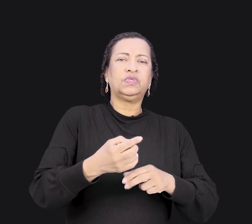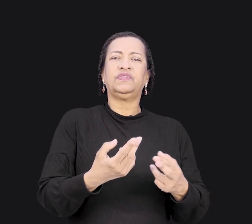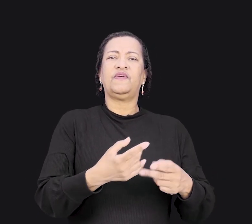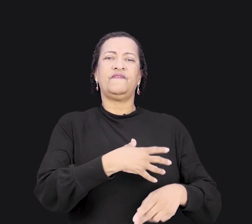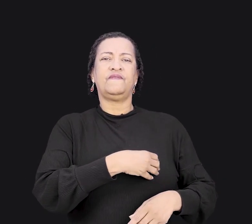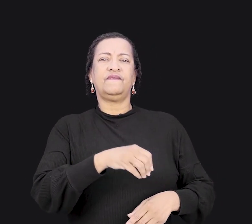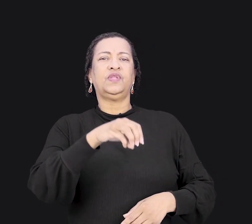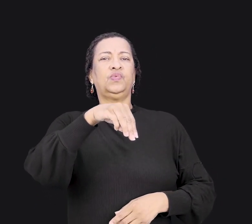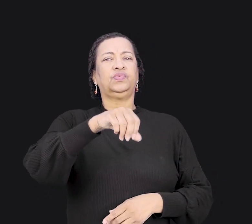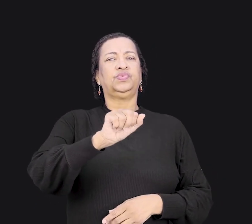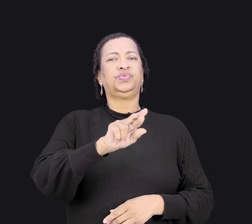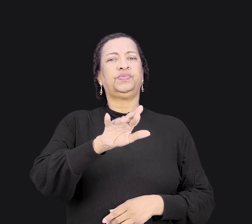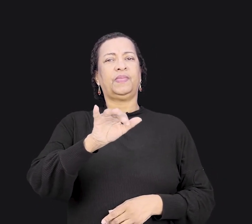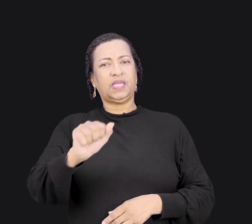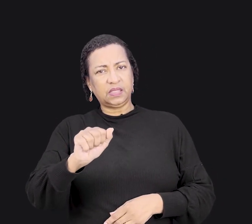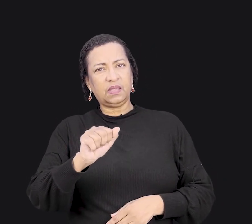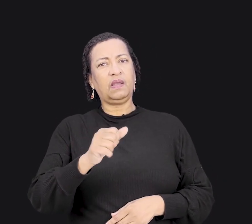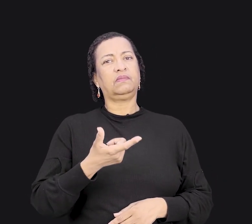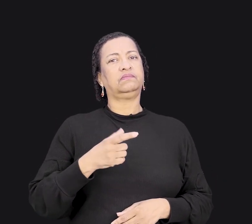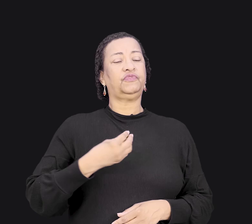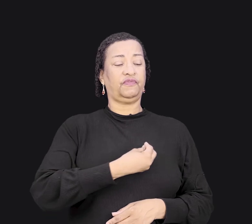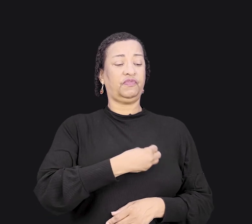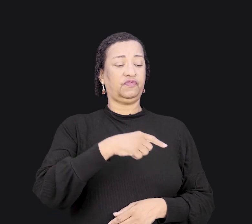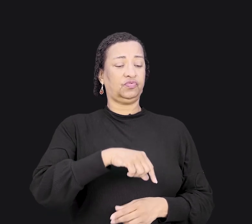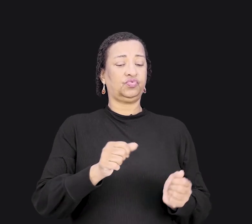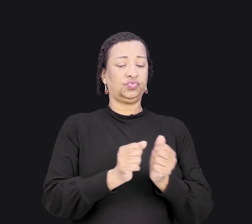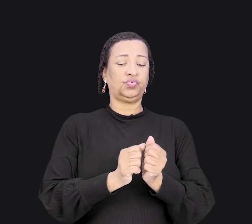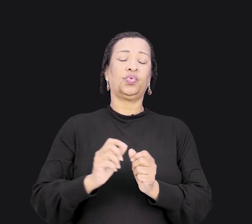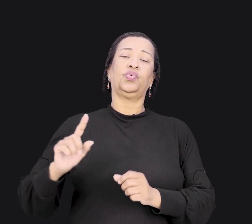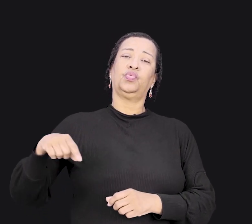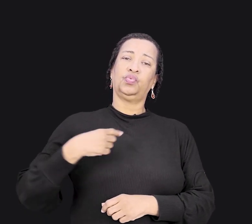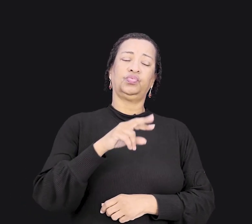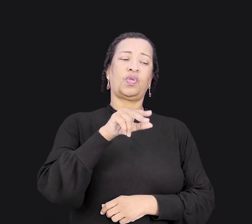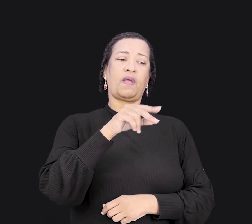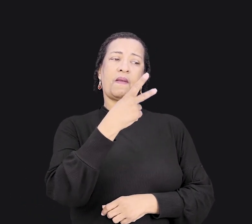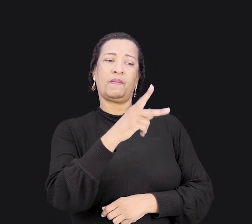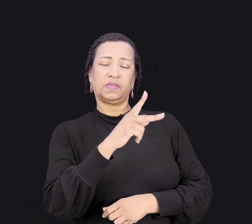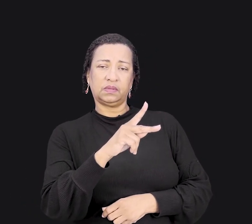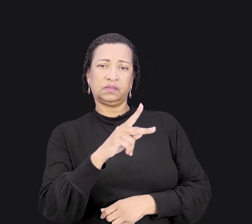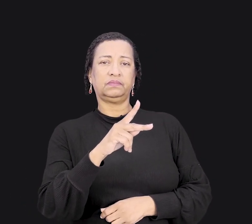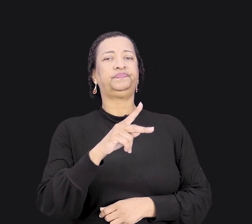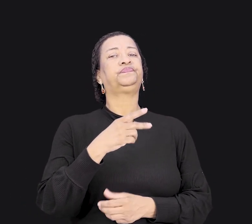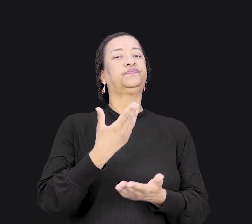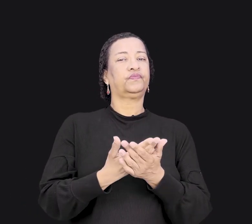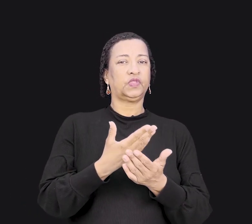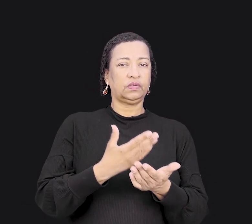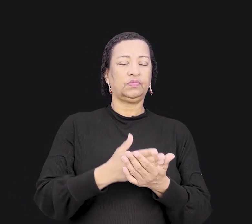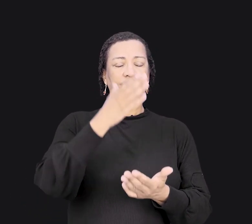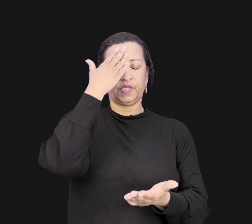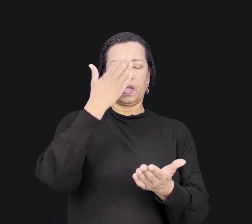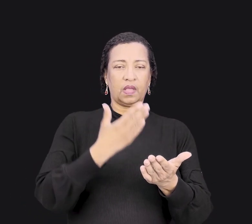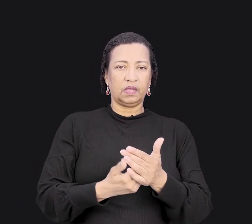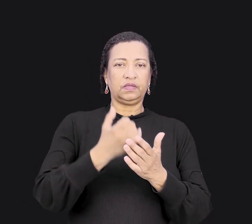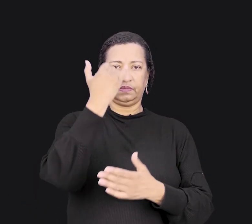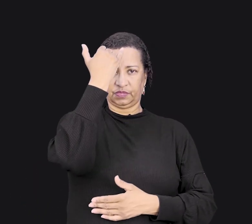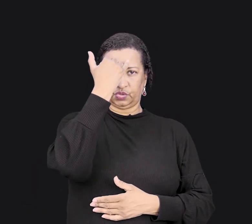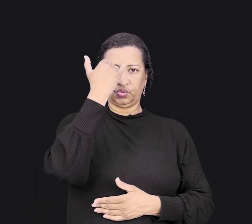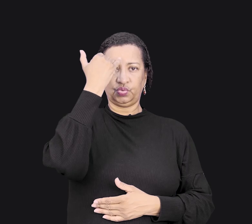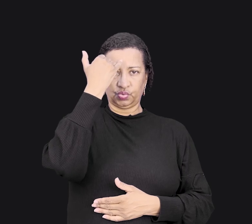Simão? Não estão aqui conosco as suas irmãs? Os estudiosos acreditam que este Judas, citado em Marcos